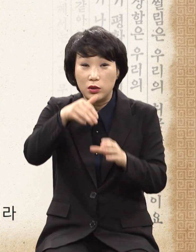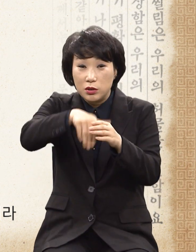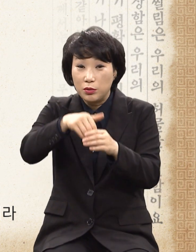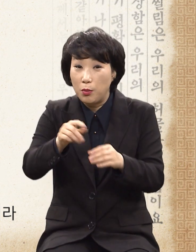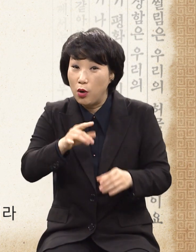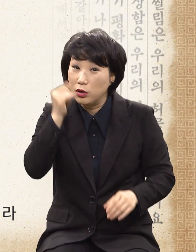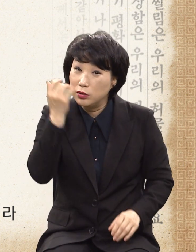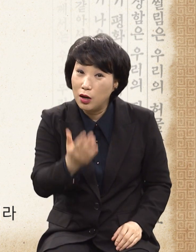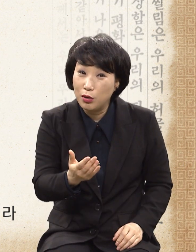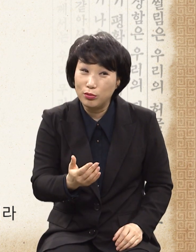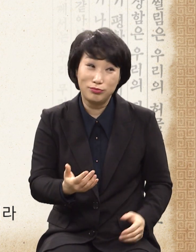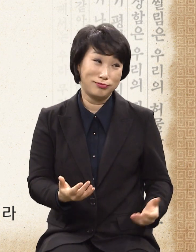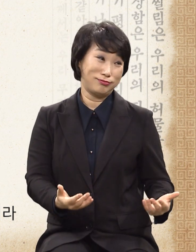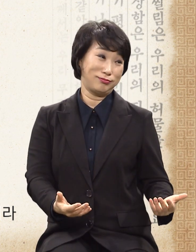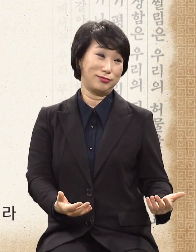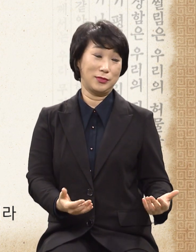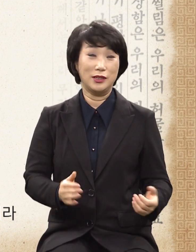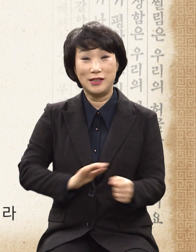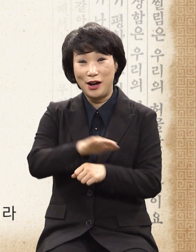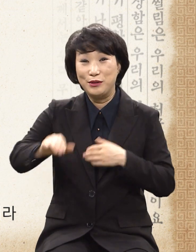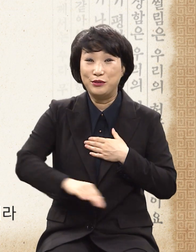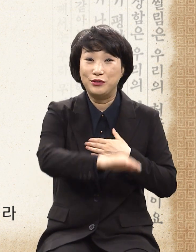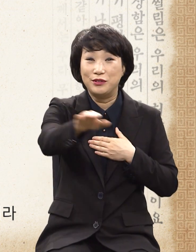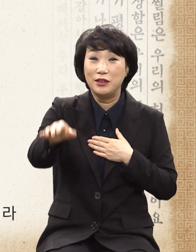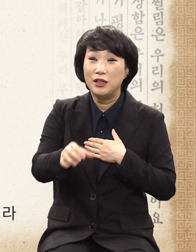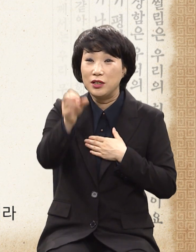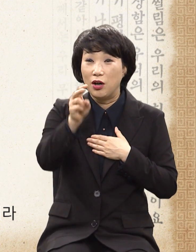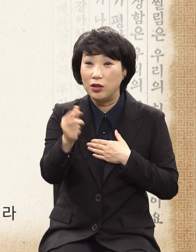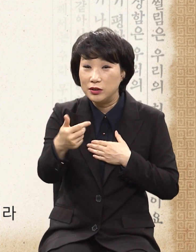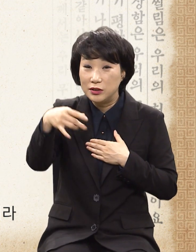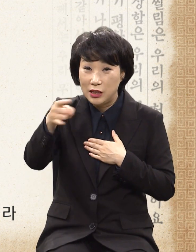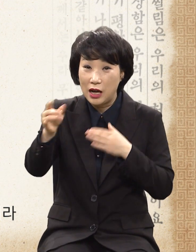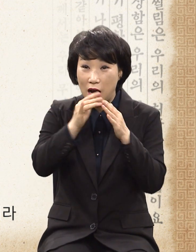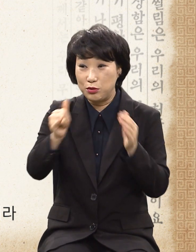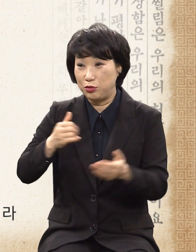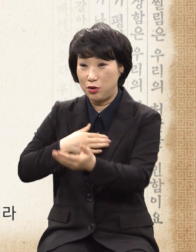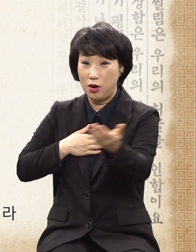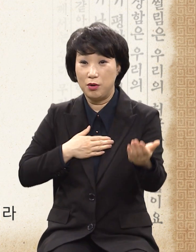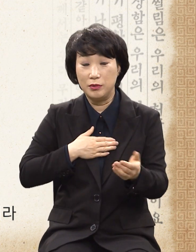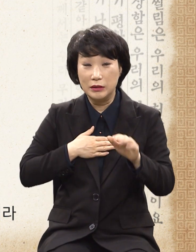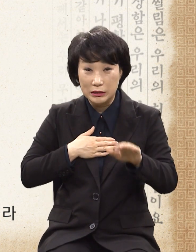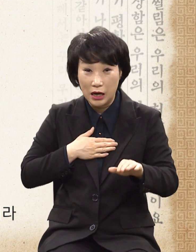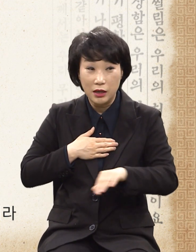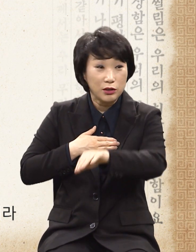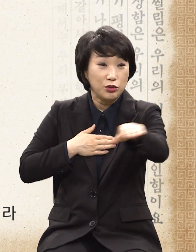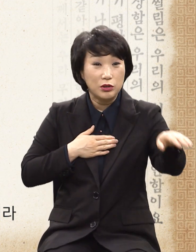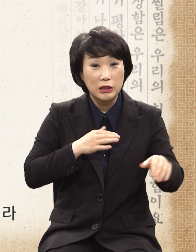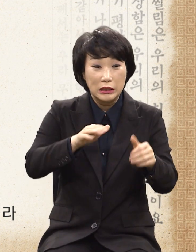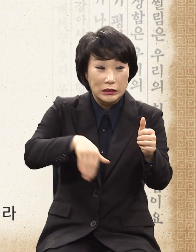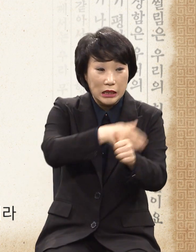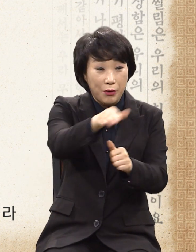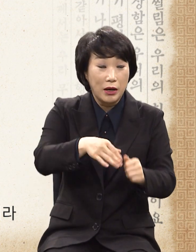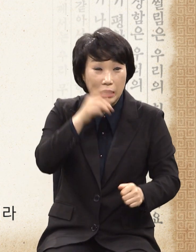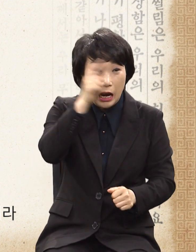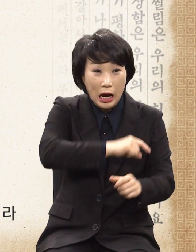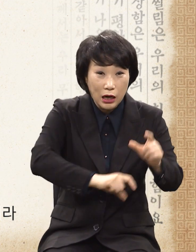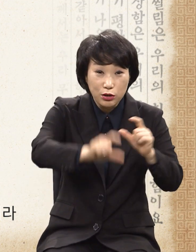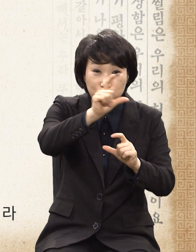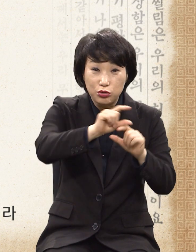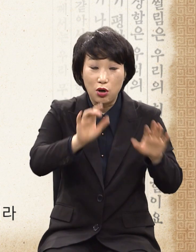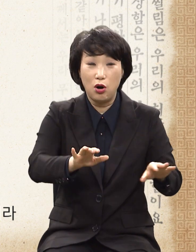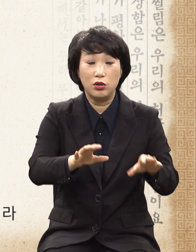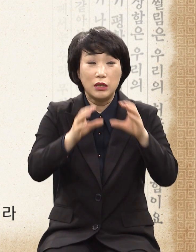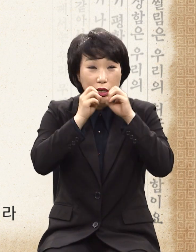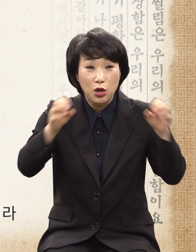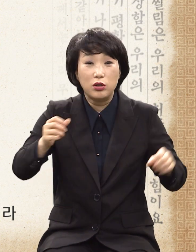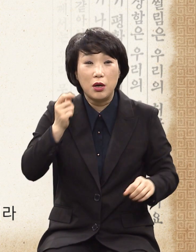있지. 사랑하는 연세가족이요, 우리는 이 시대가 이럴수록 내가